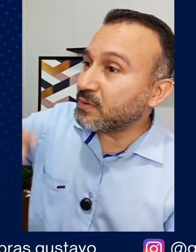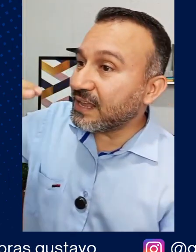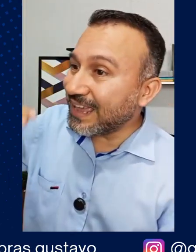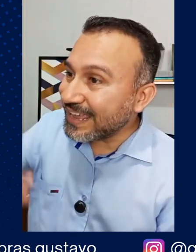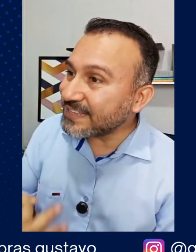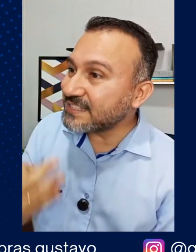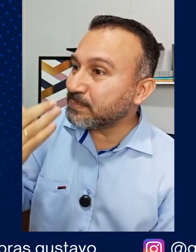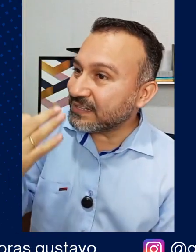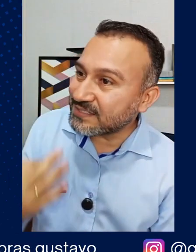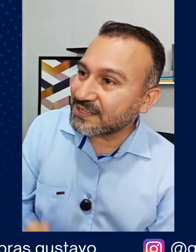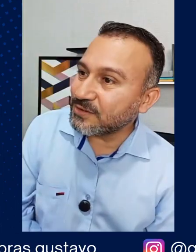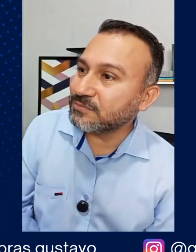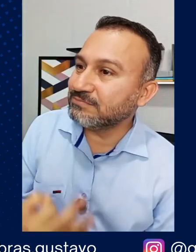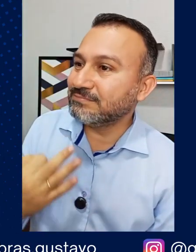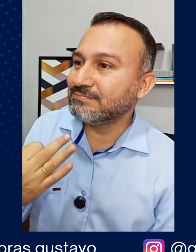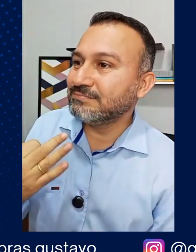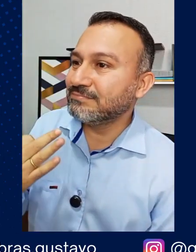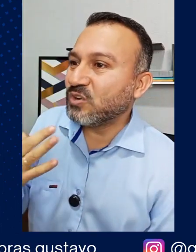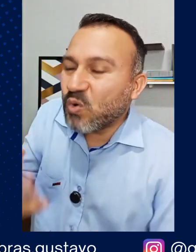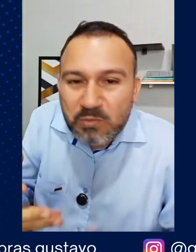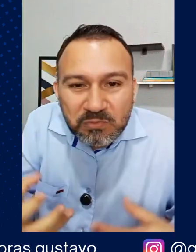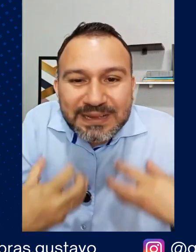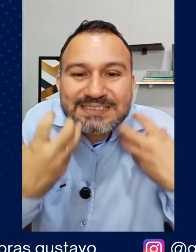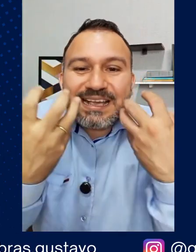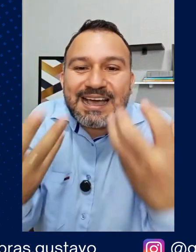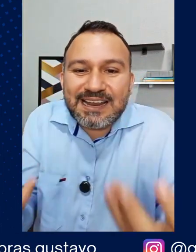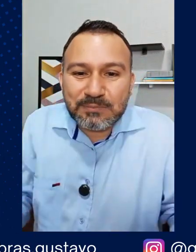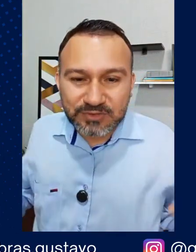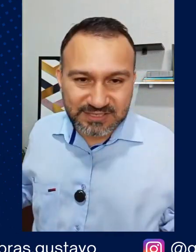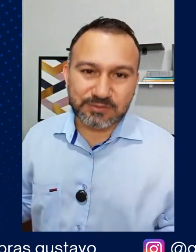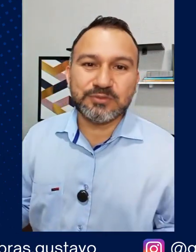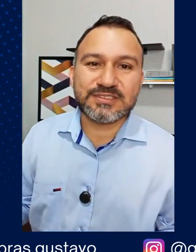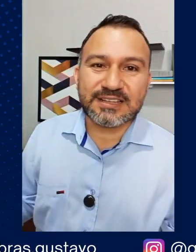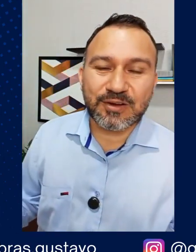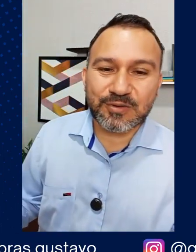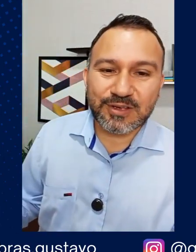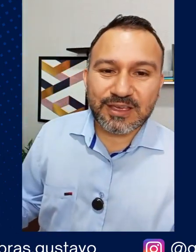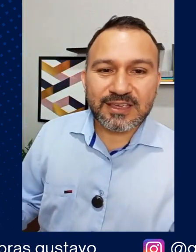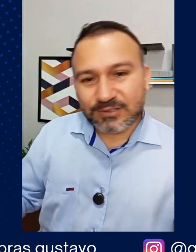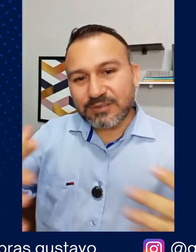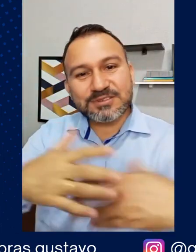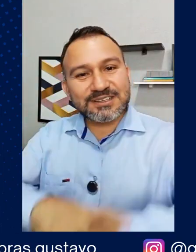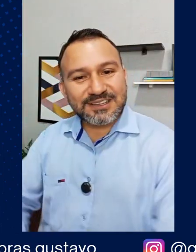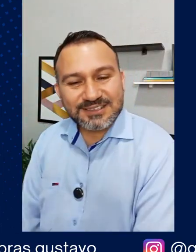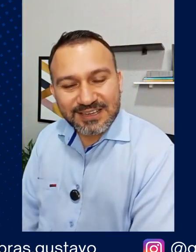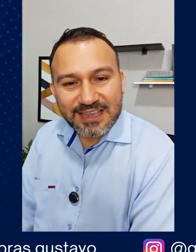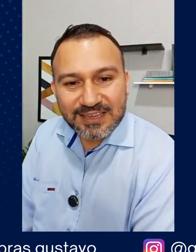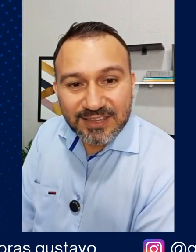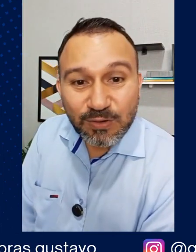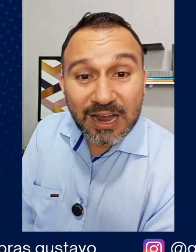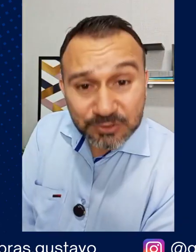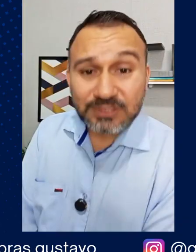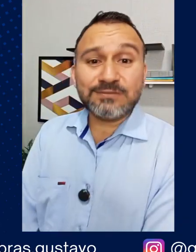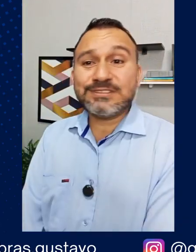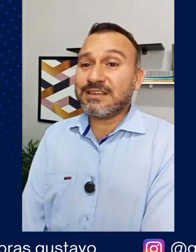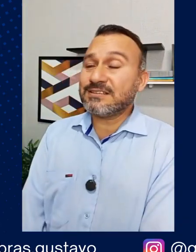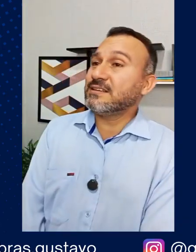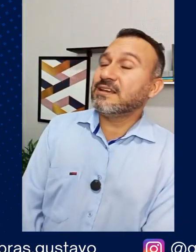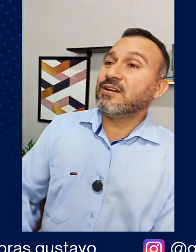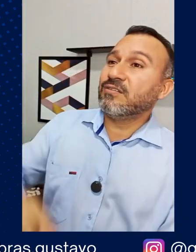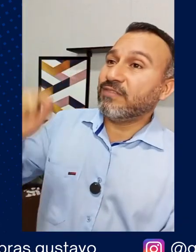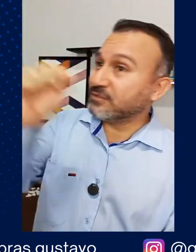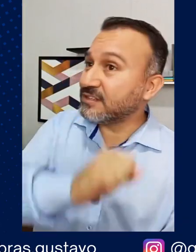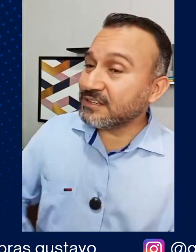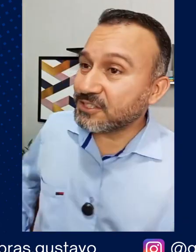pergunta sobre expressão, como passar a emoção do sinal. E eu tenho certeza que eu ajudei